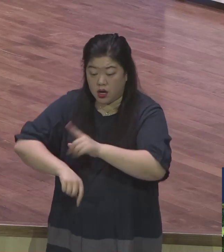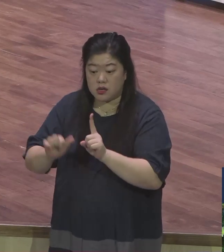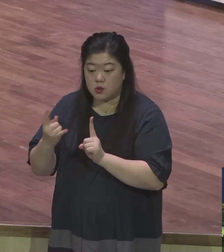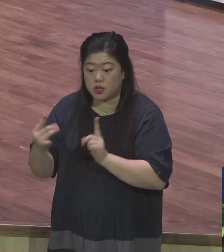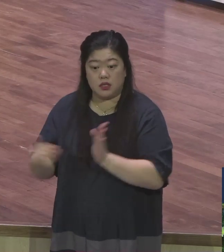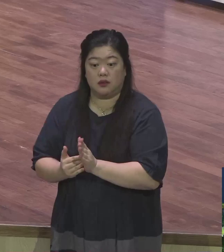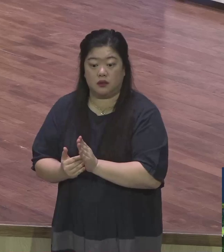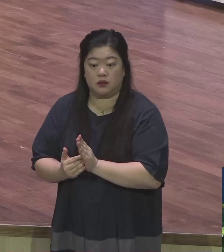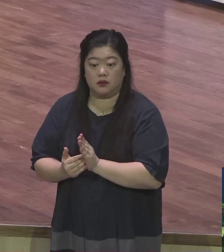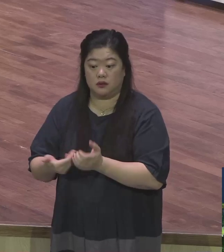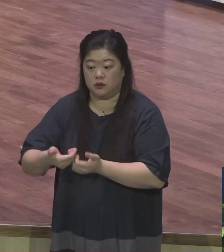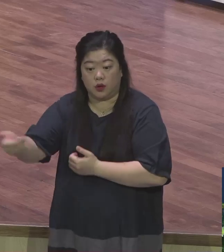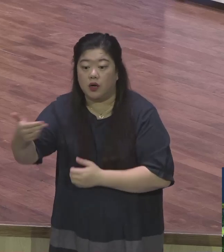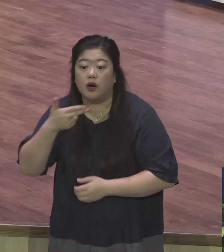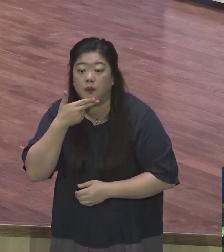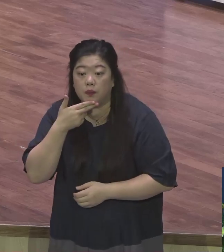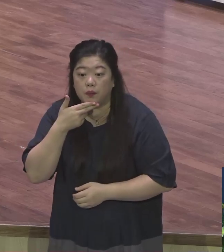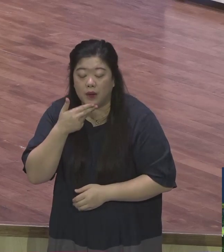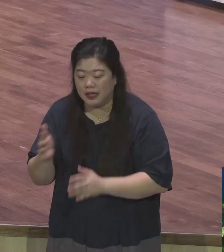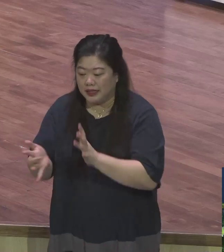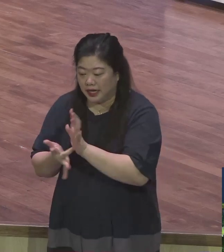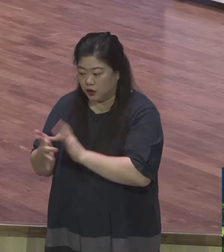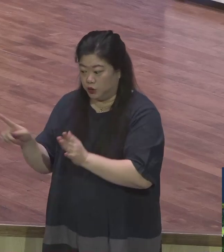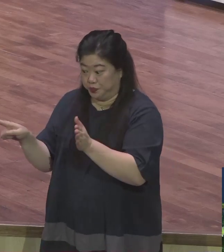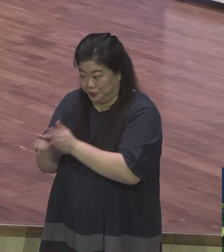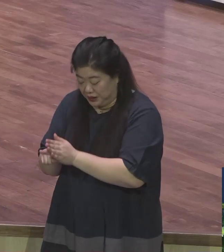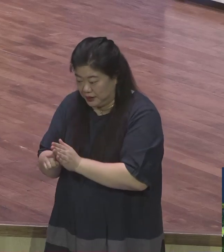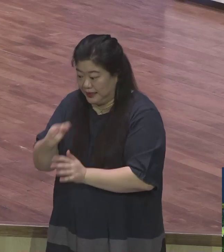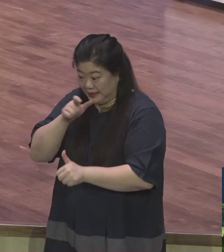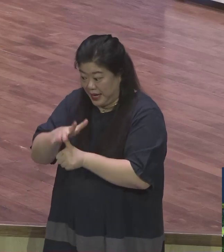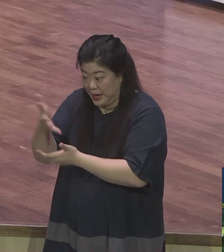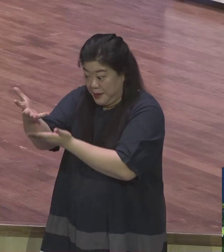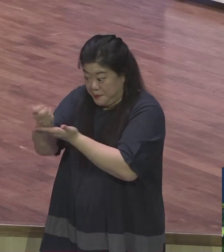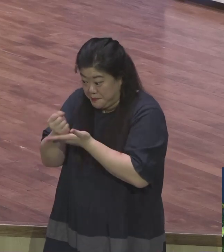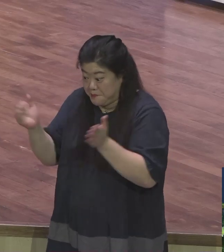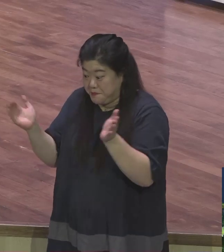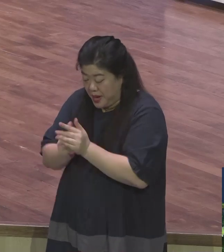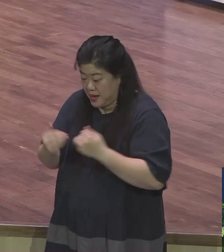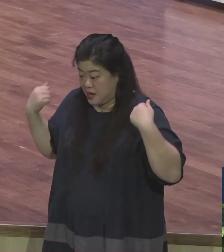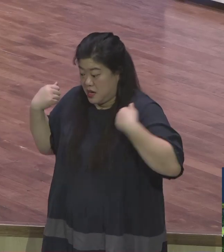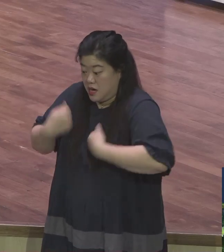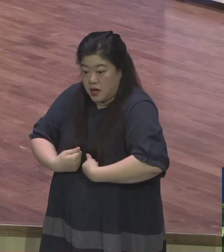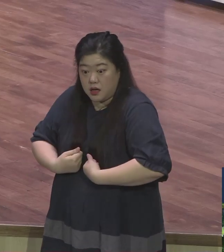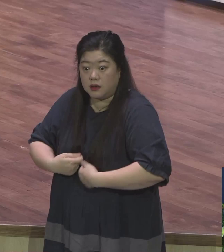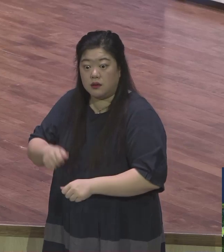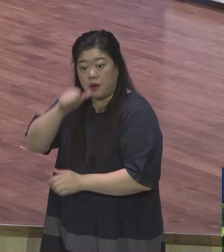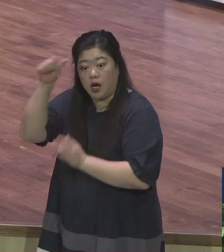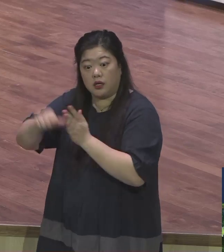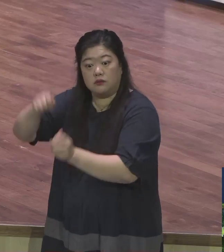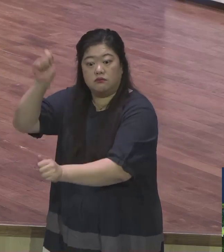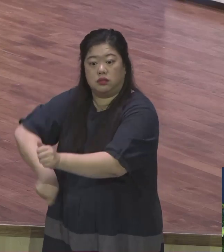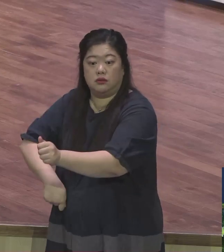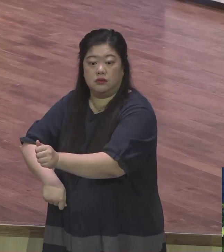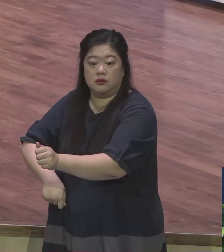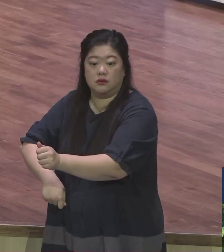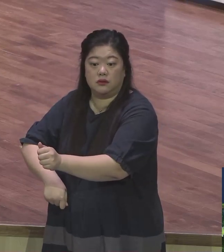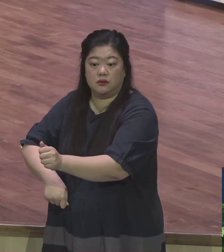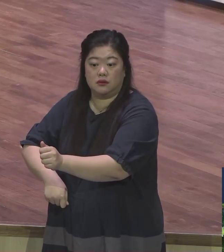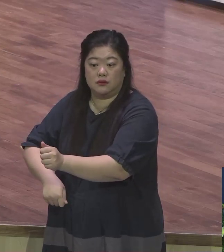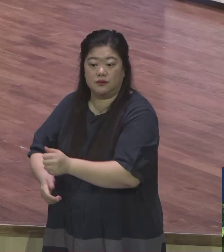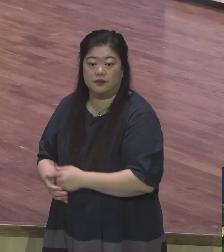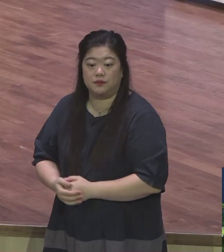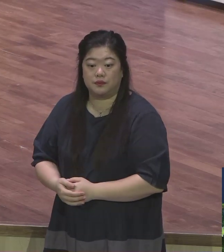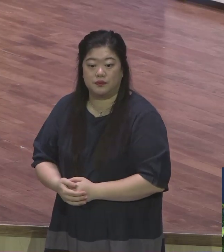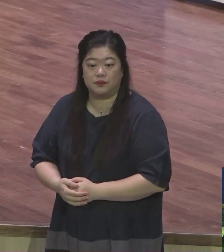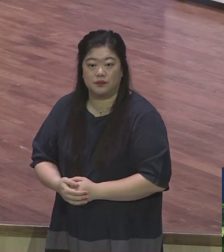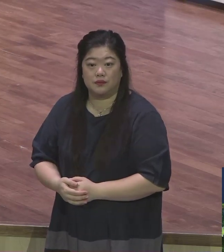예수를 예수 이름으로 세례를 받은 사람은 예수 그의 옷을 입었다. 그런데 문제는 할 수 있는